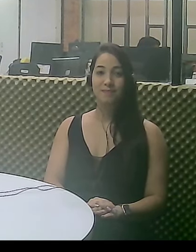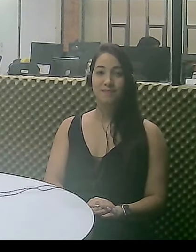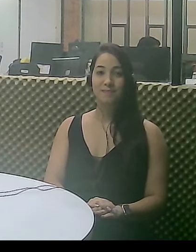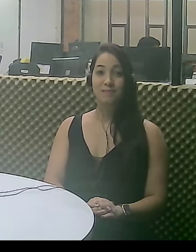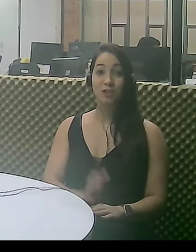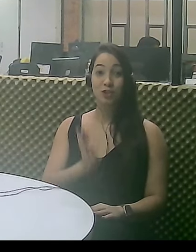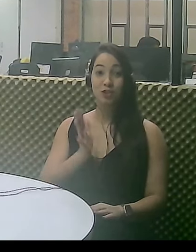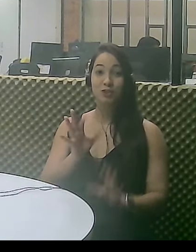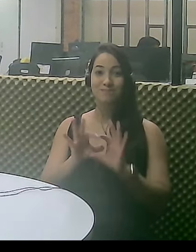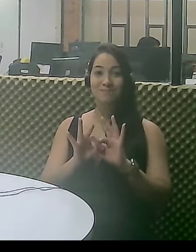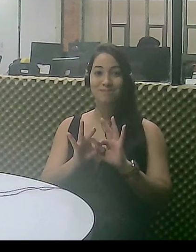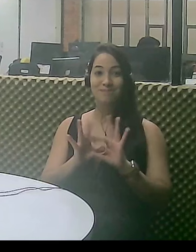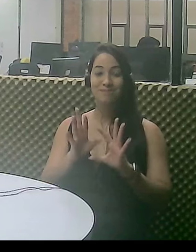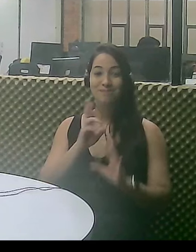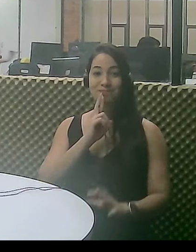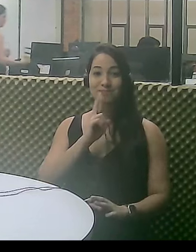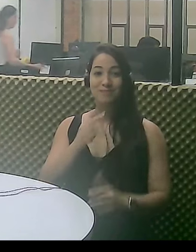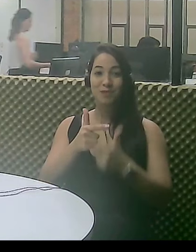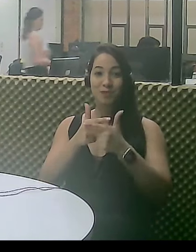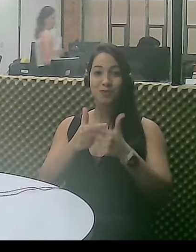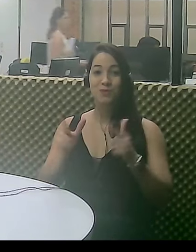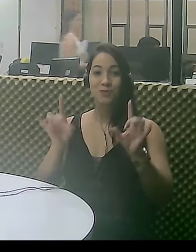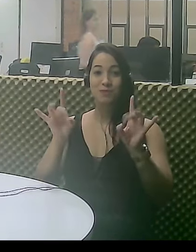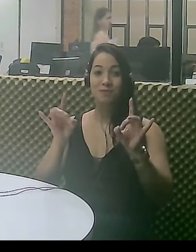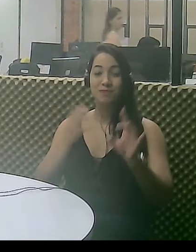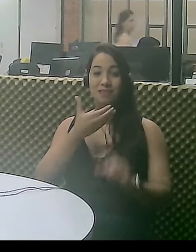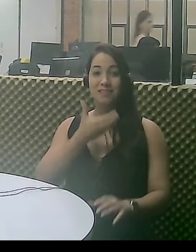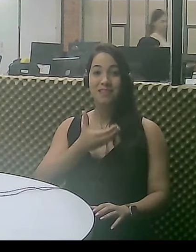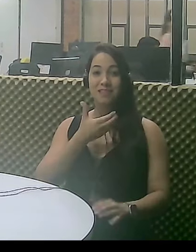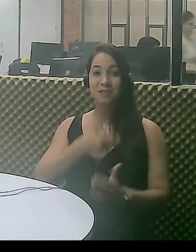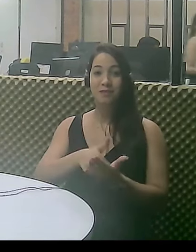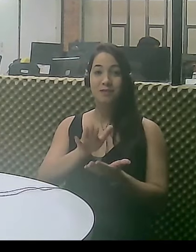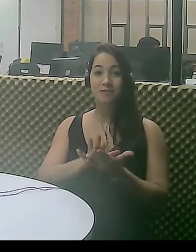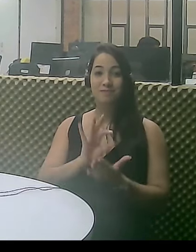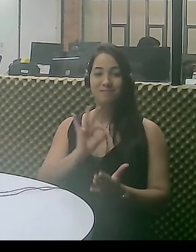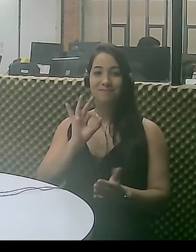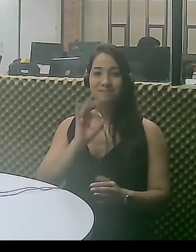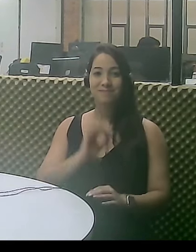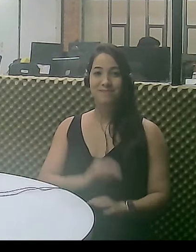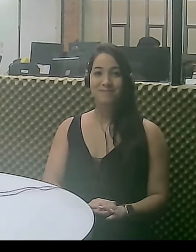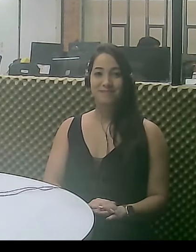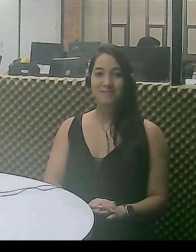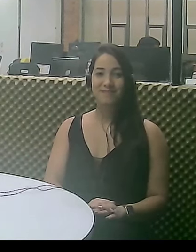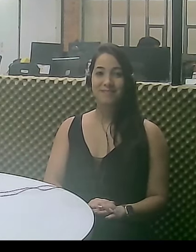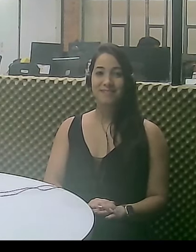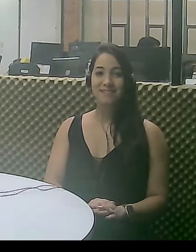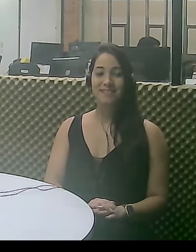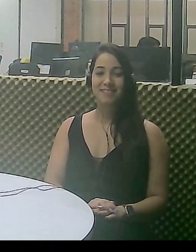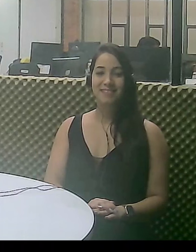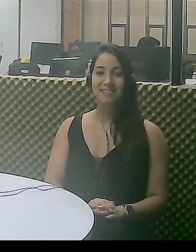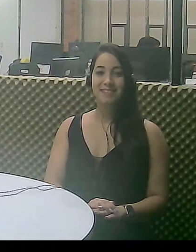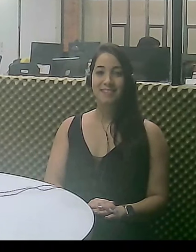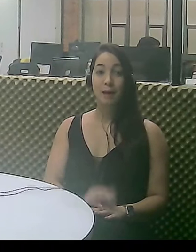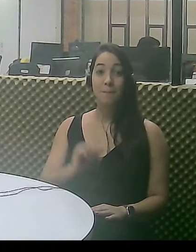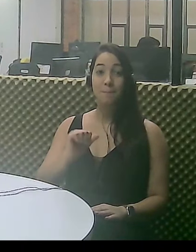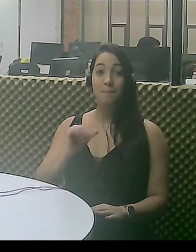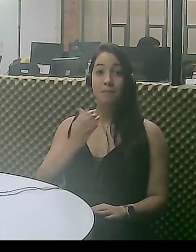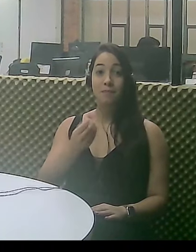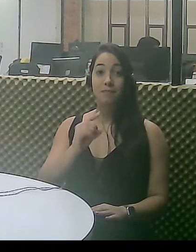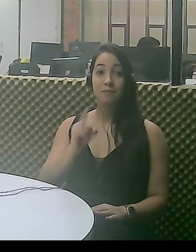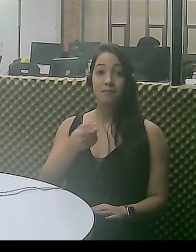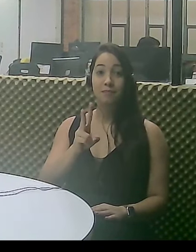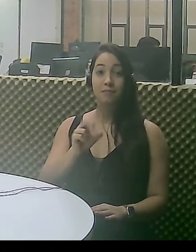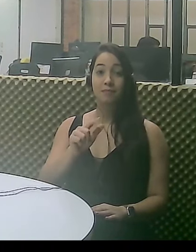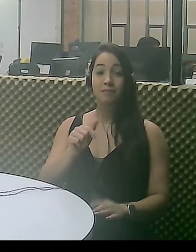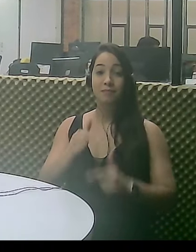Já está disponível o resultado do sorteio especial de dezembro do Nota Certa. E ainda, mais de 6 mil vagas